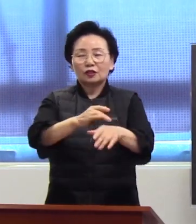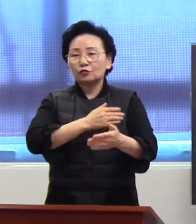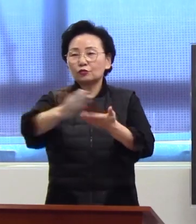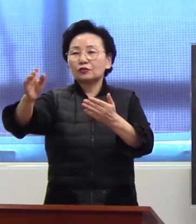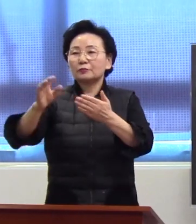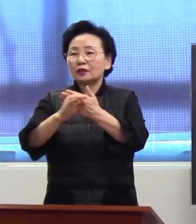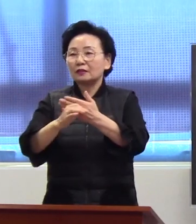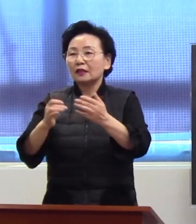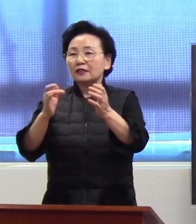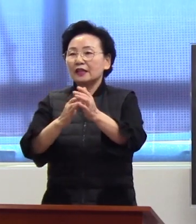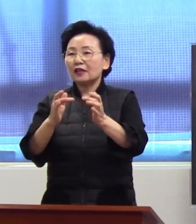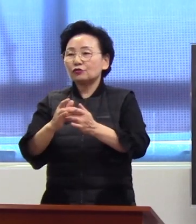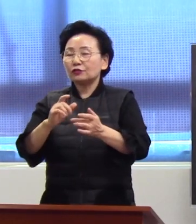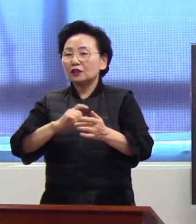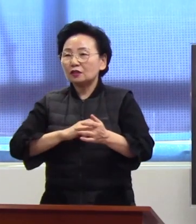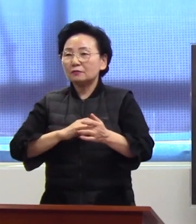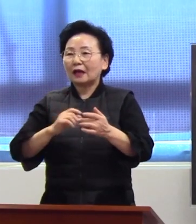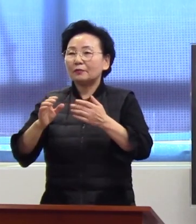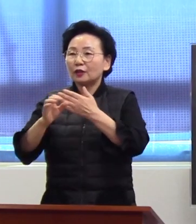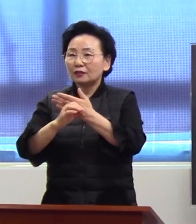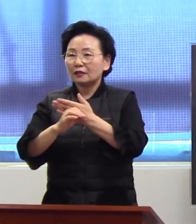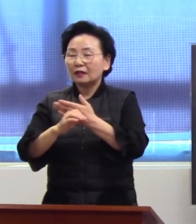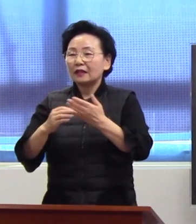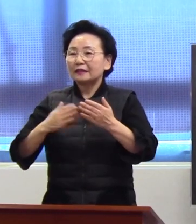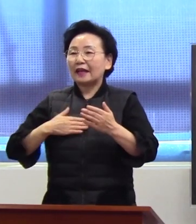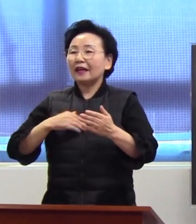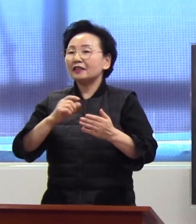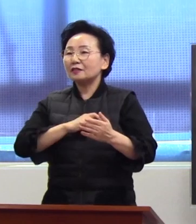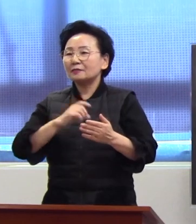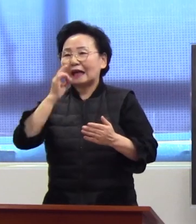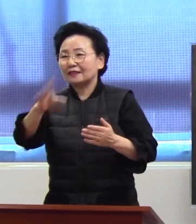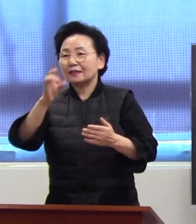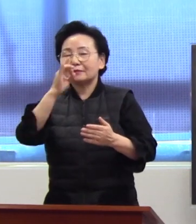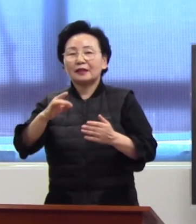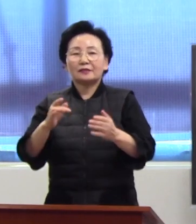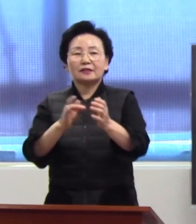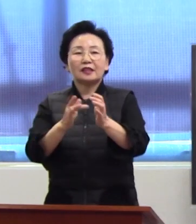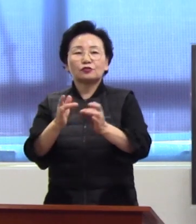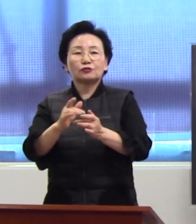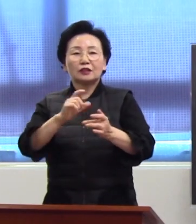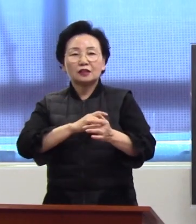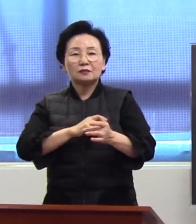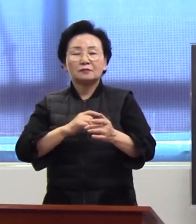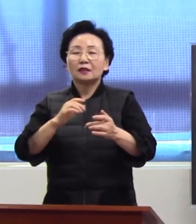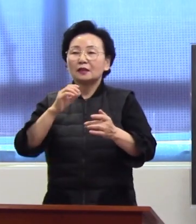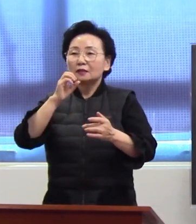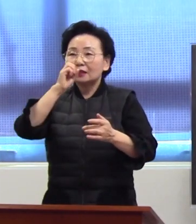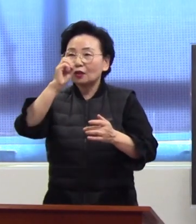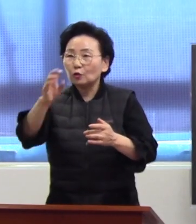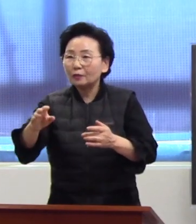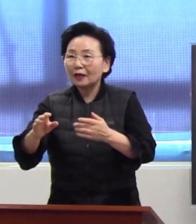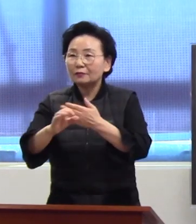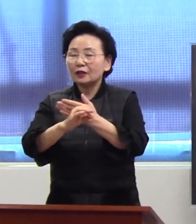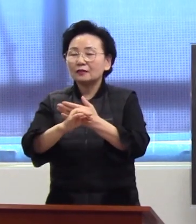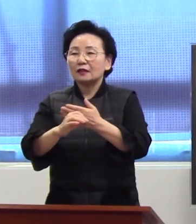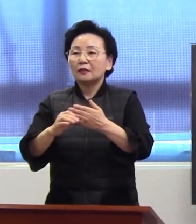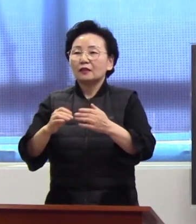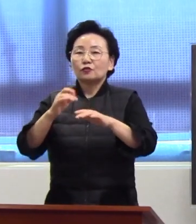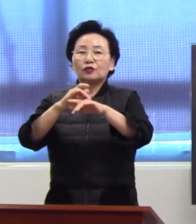귀신 쫓으면 예수 이름 하면 내 이름은 안 되지만 예수 이름 이렇게 고백하면